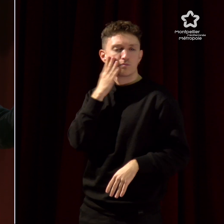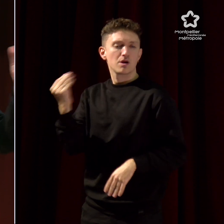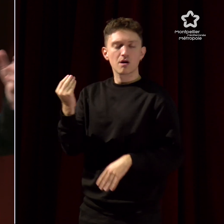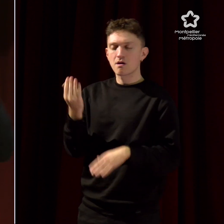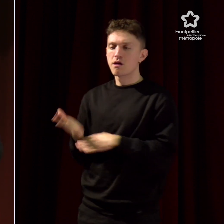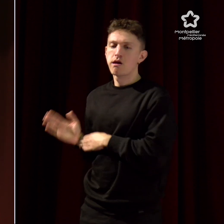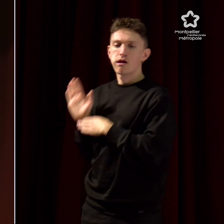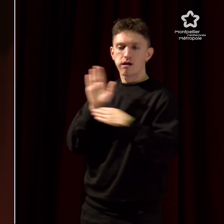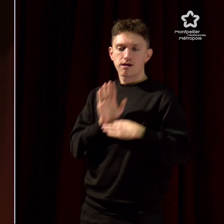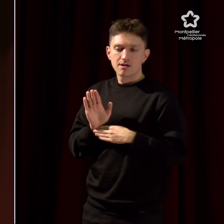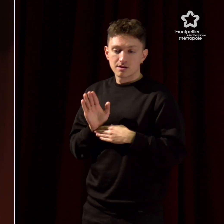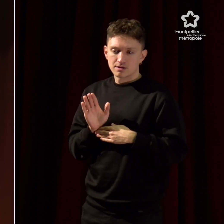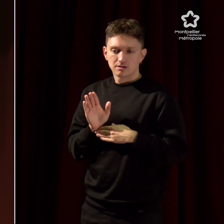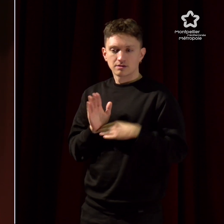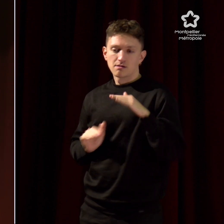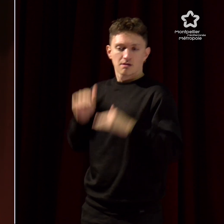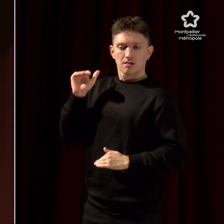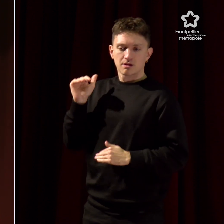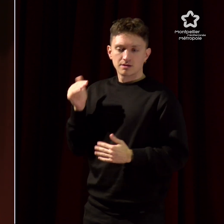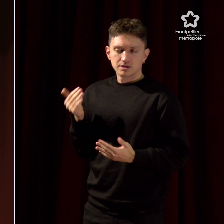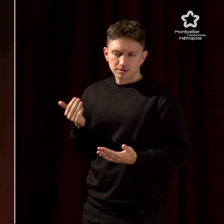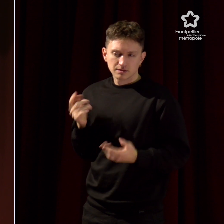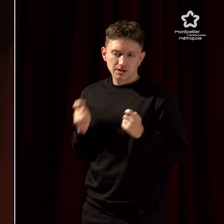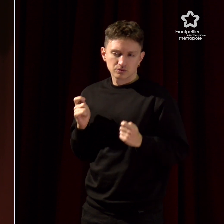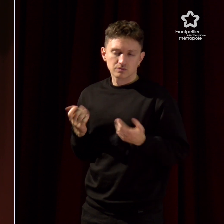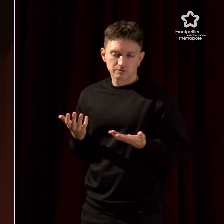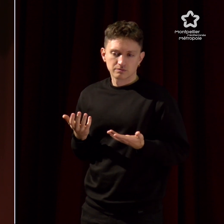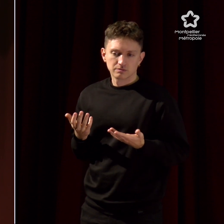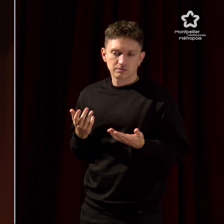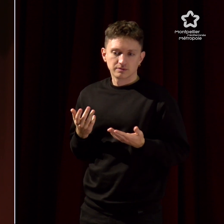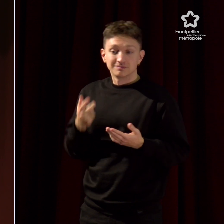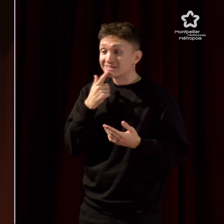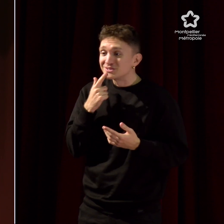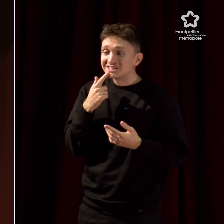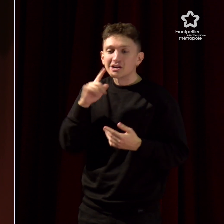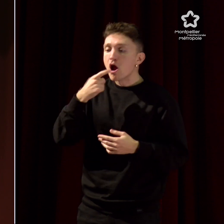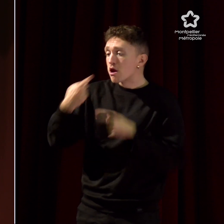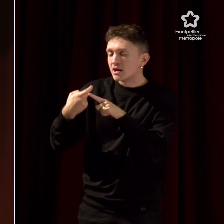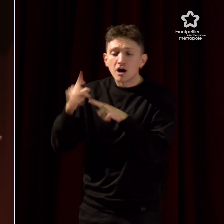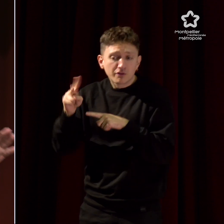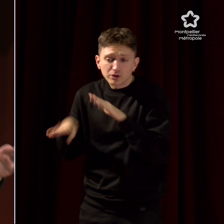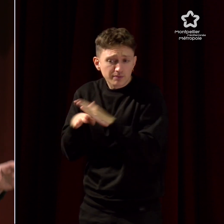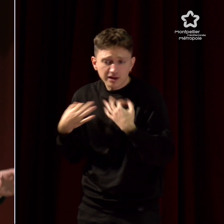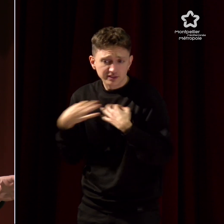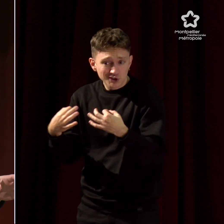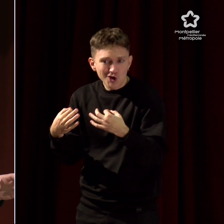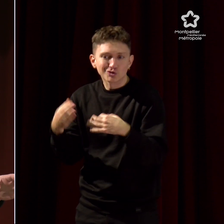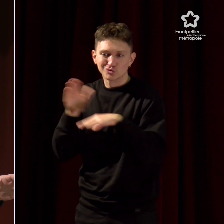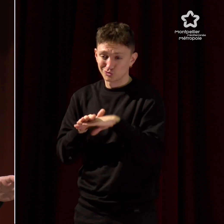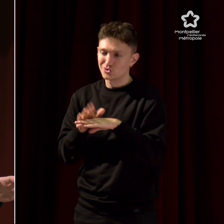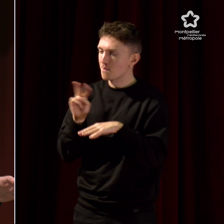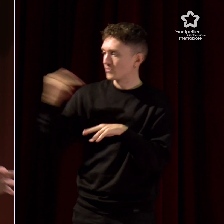mettre en avant. C'est-à-dire que le même test, c'est-à-dire le même outil, peut être utilisé de manière